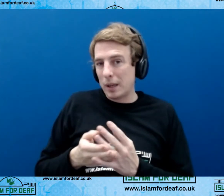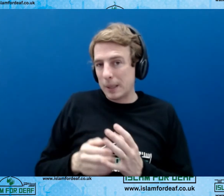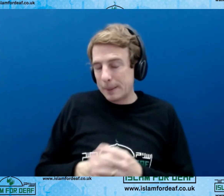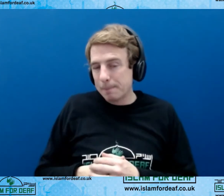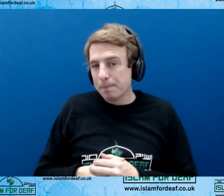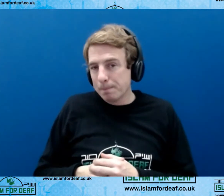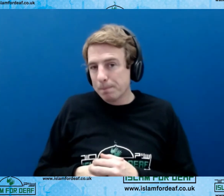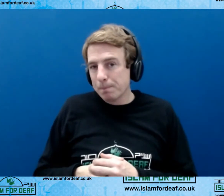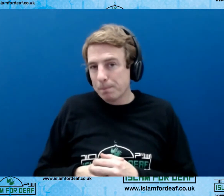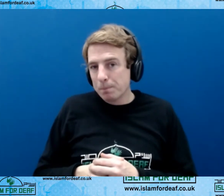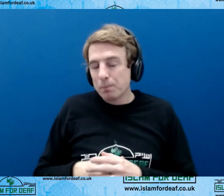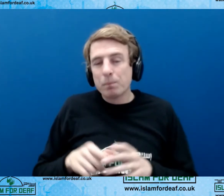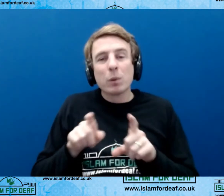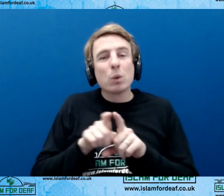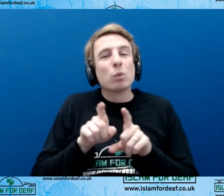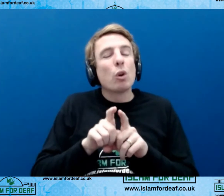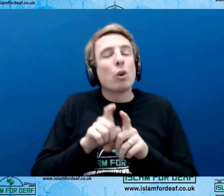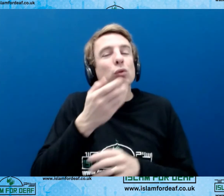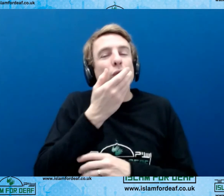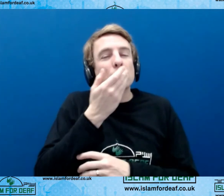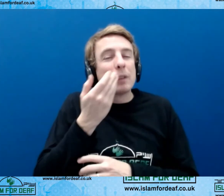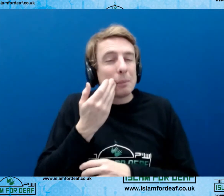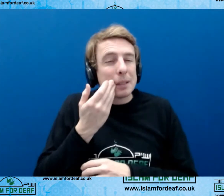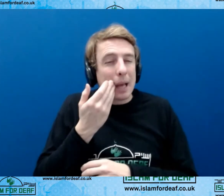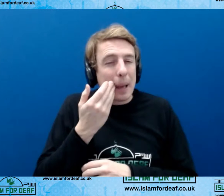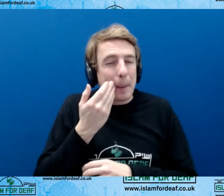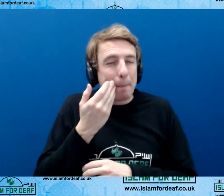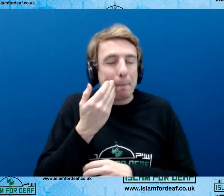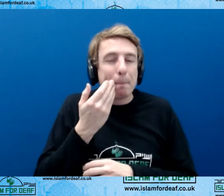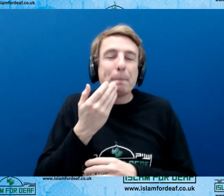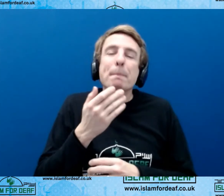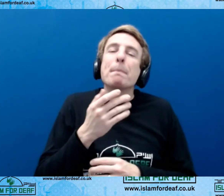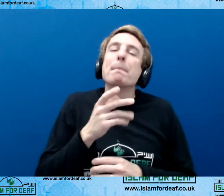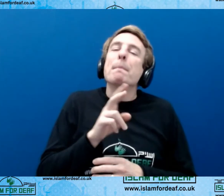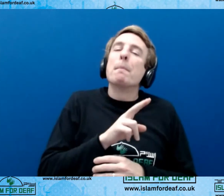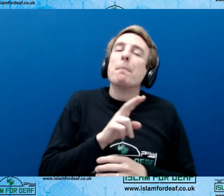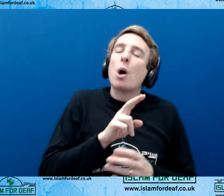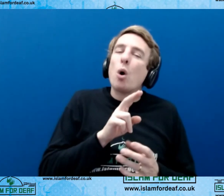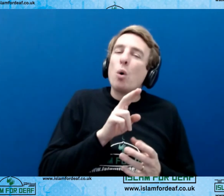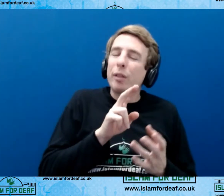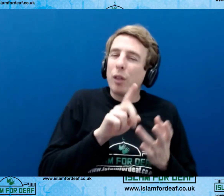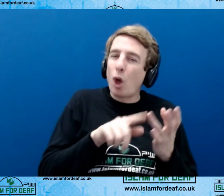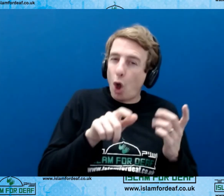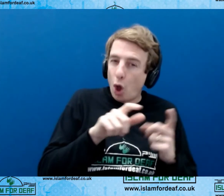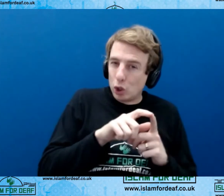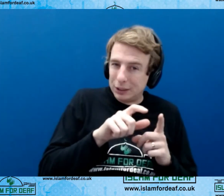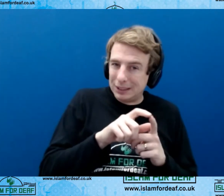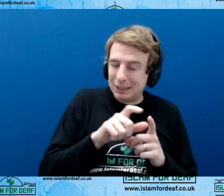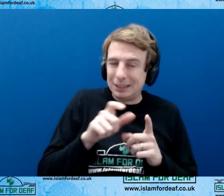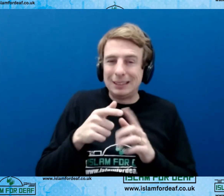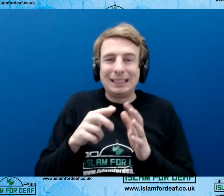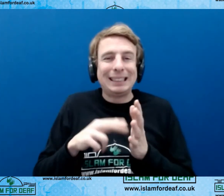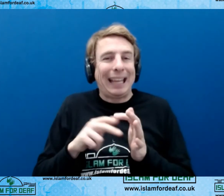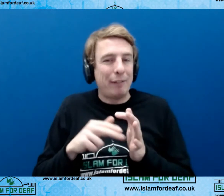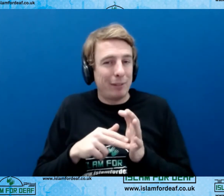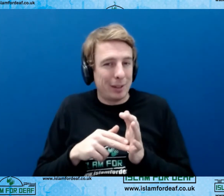prayers in Ramadan. ويشرع للمرء أن يقرأ قبل النوم سورة